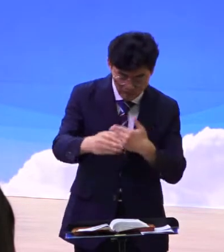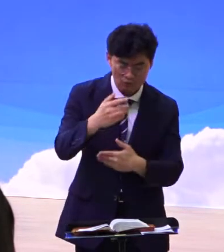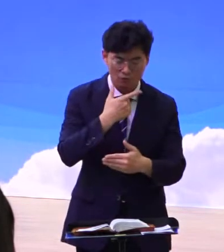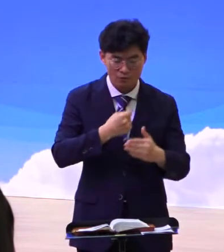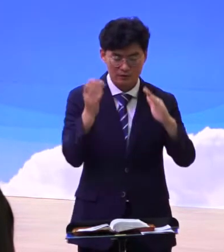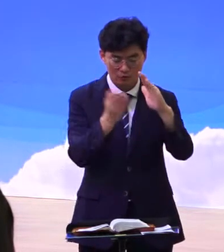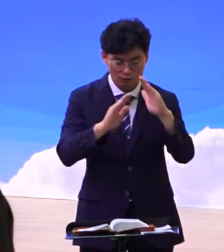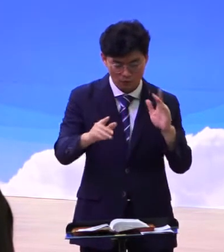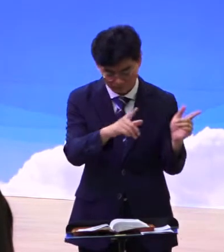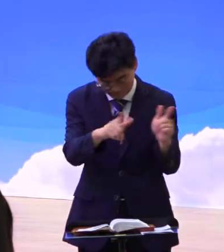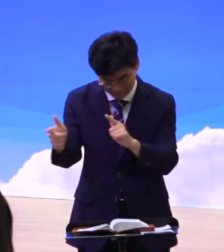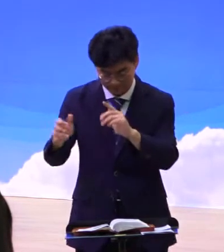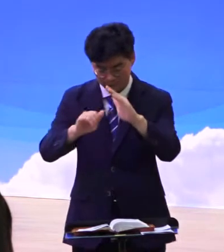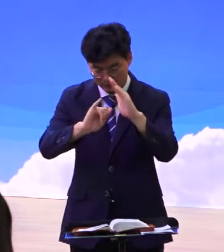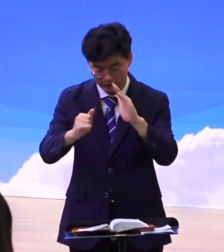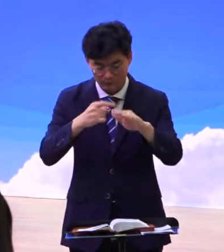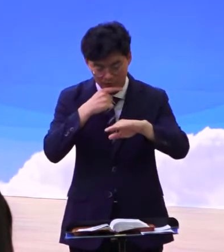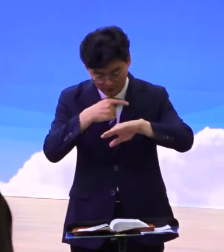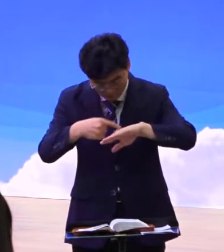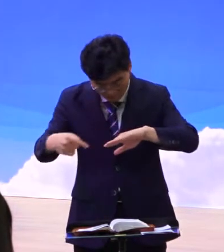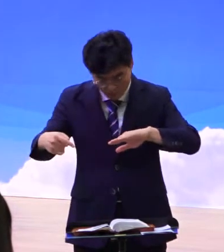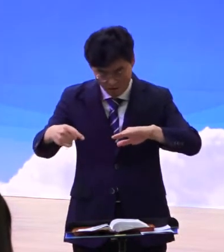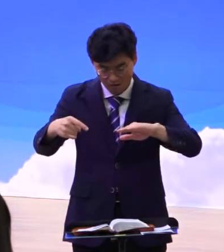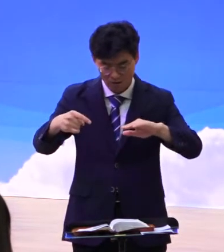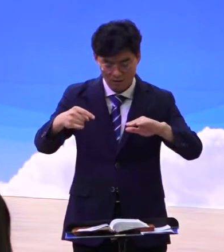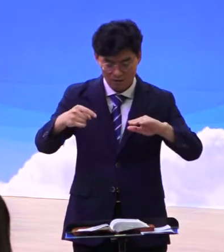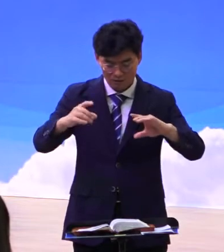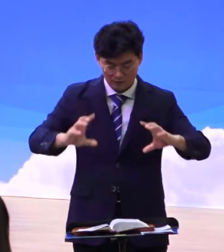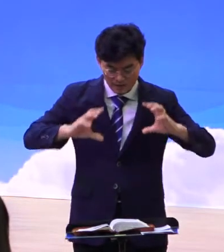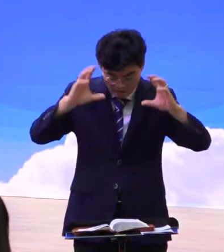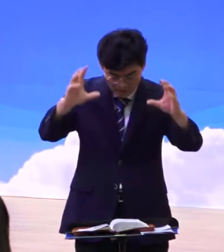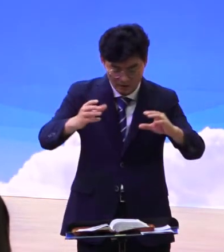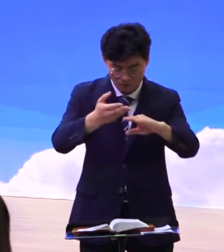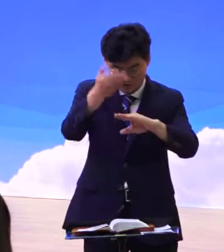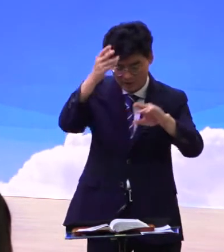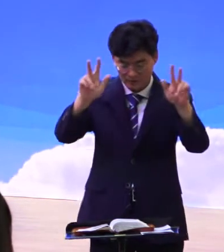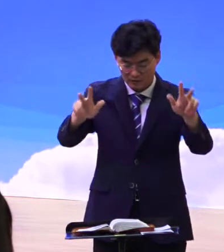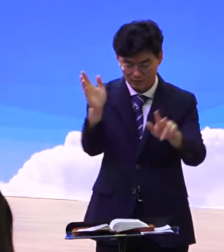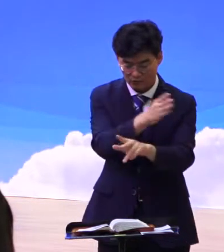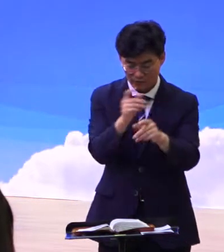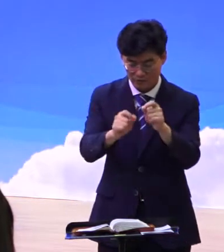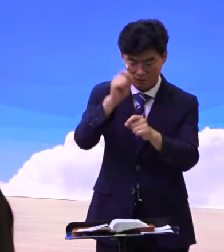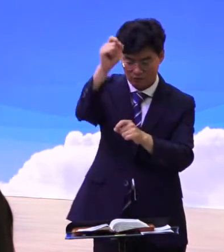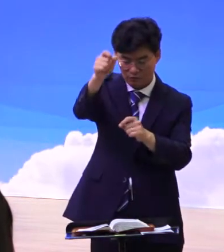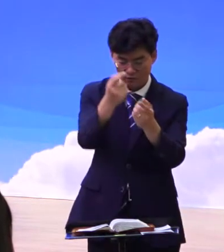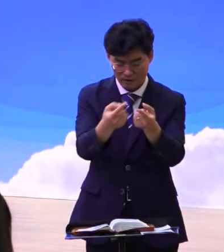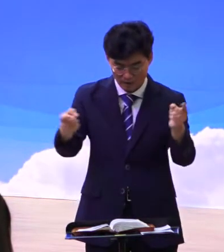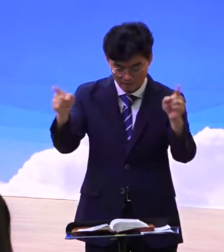가정과 이 나라와 민족과 세계 열방 위에 지금부터 영원토록